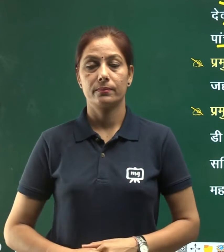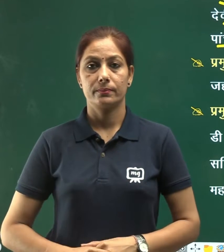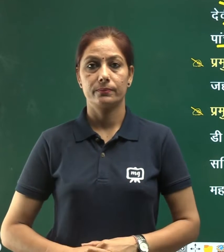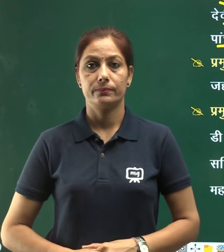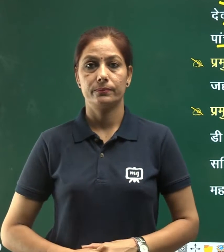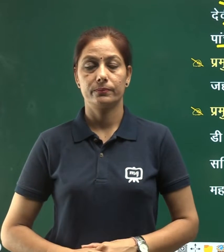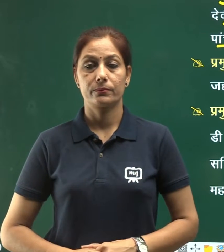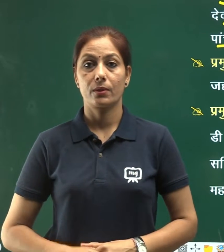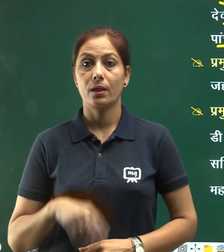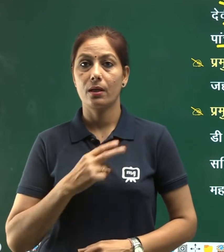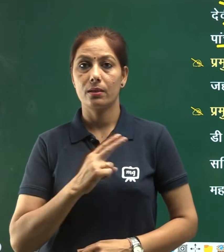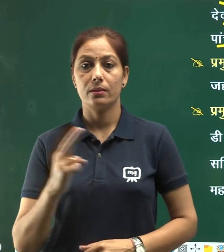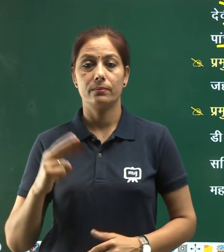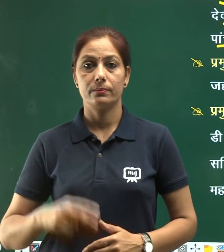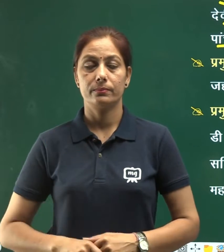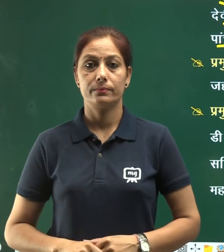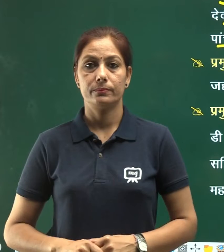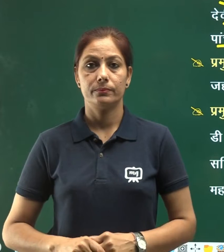सोने का किला,